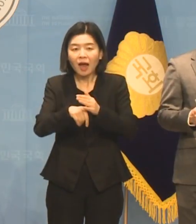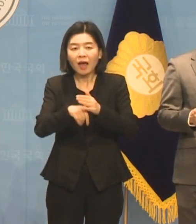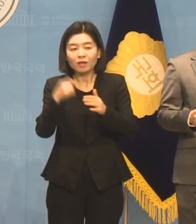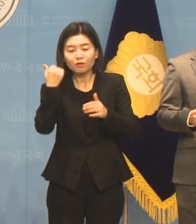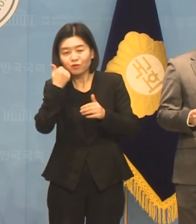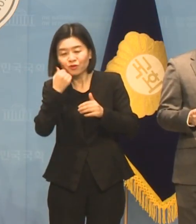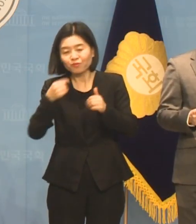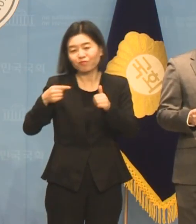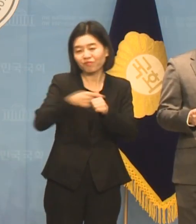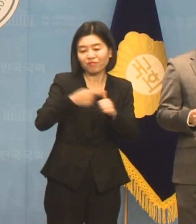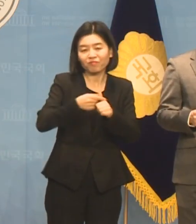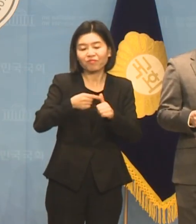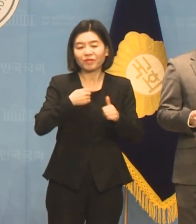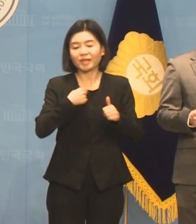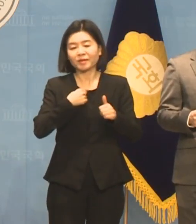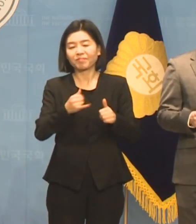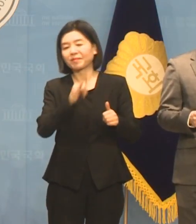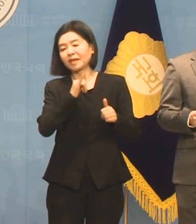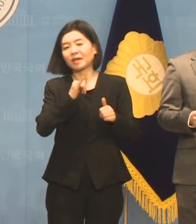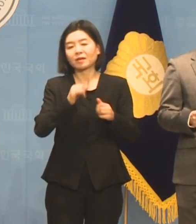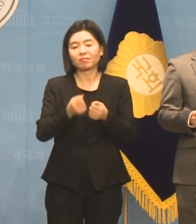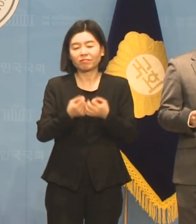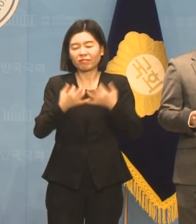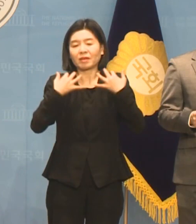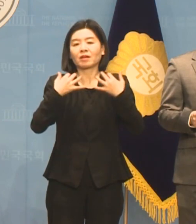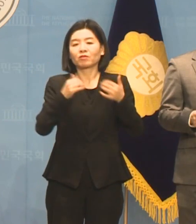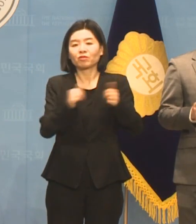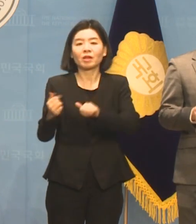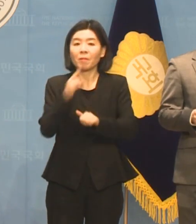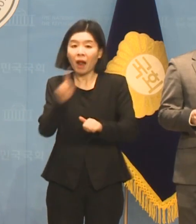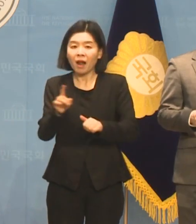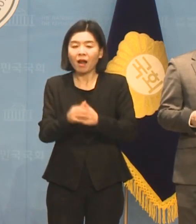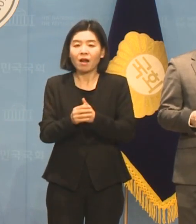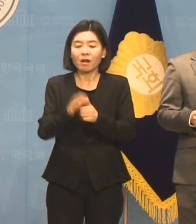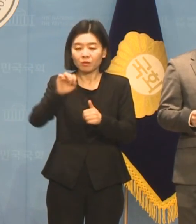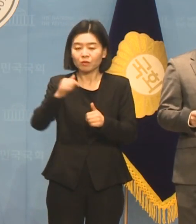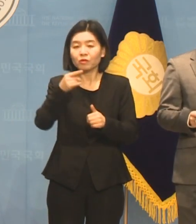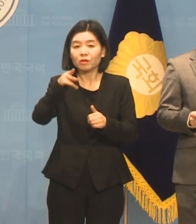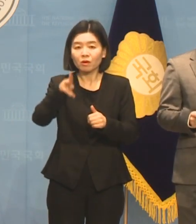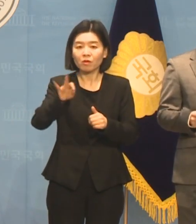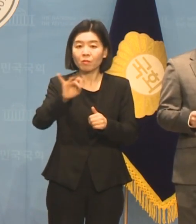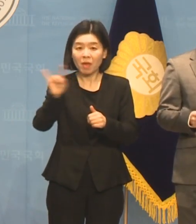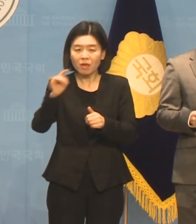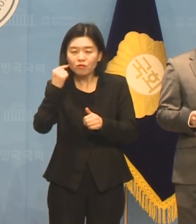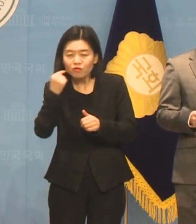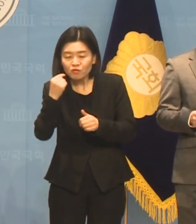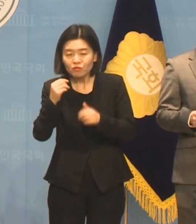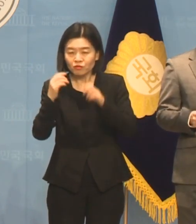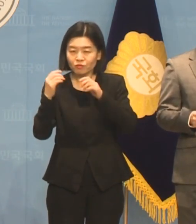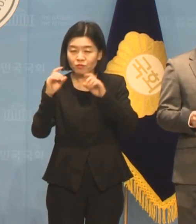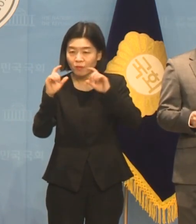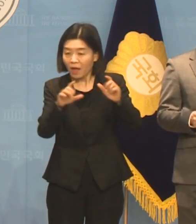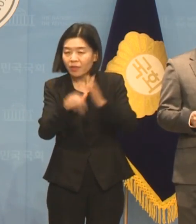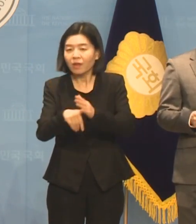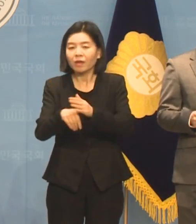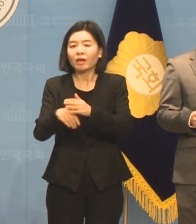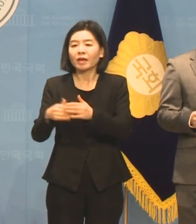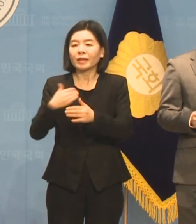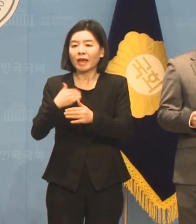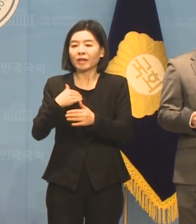분신하겠다, 문영배가 이상한 짓을 할 시에는 잔인하게 죽이고 저도 죽겠다고 예고한 살인을 예고한 글을 게시한 행위에